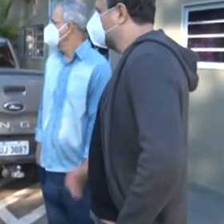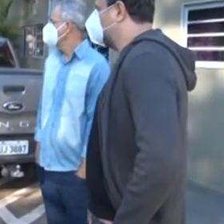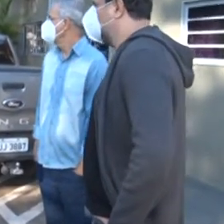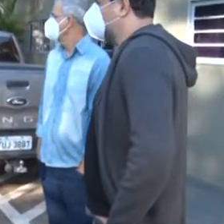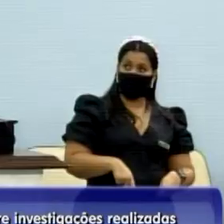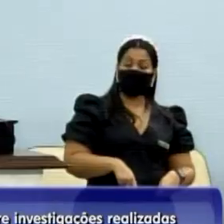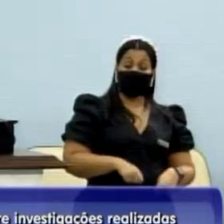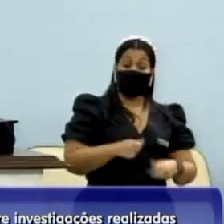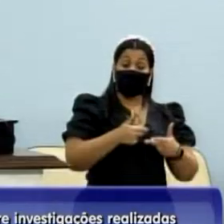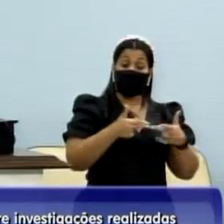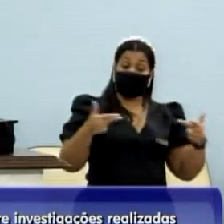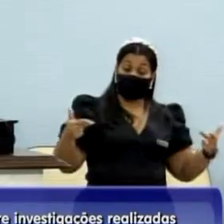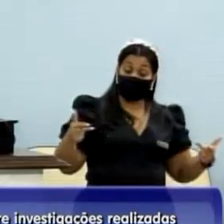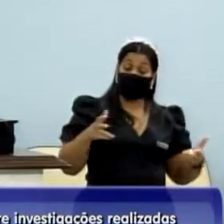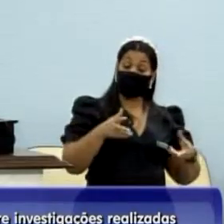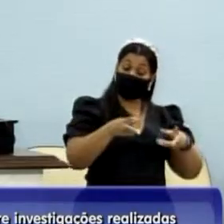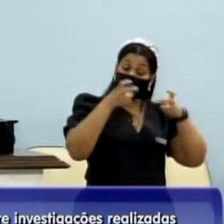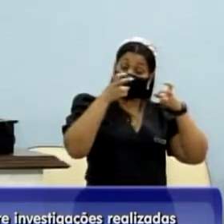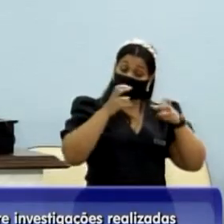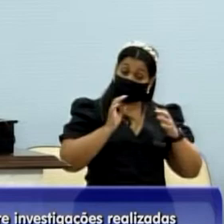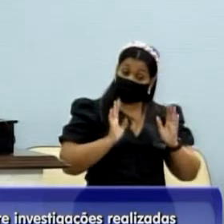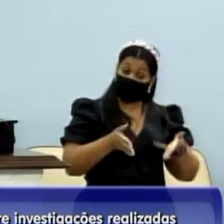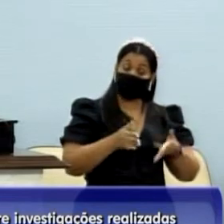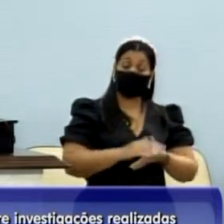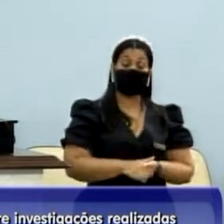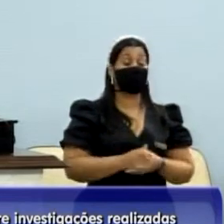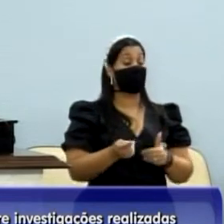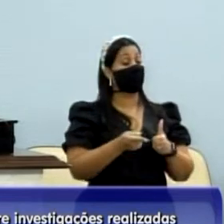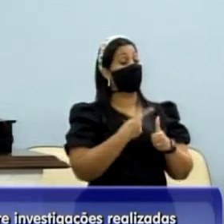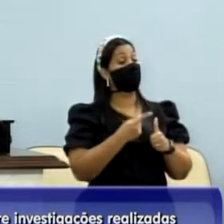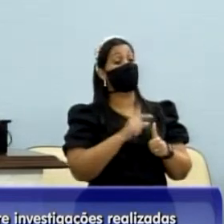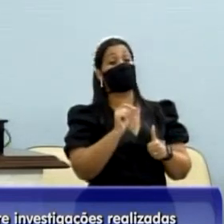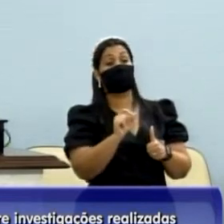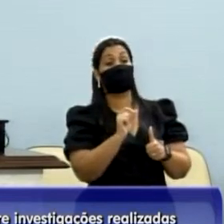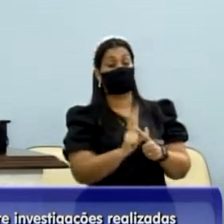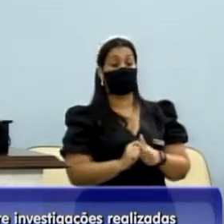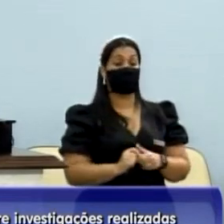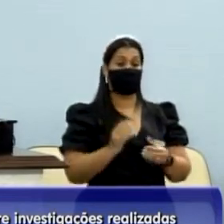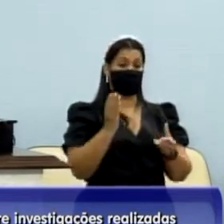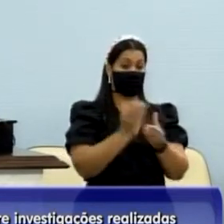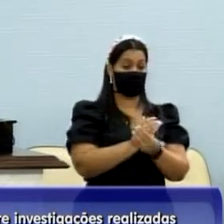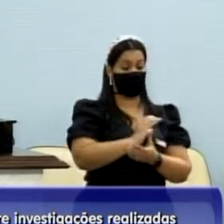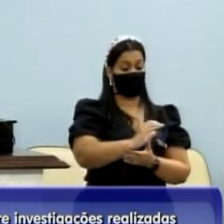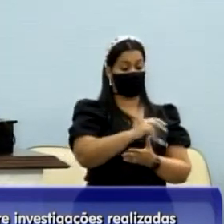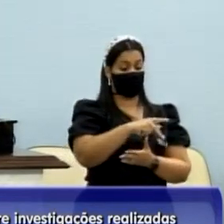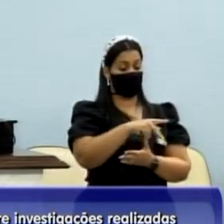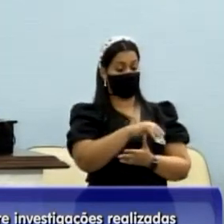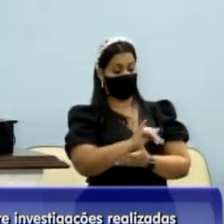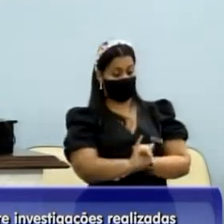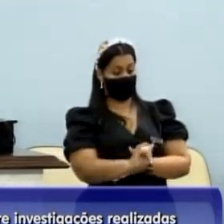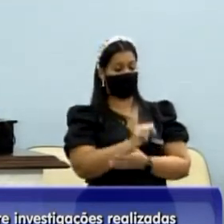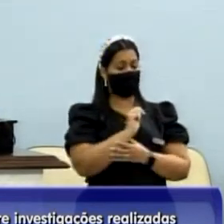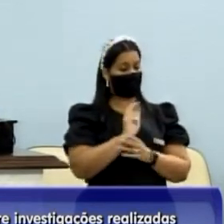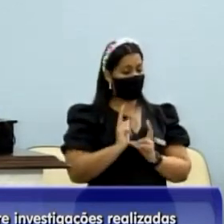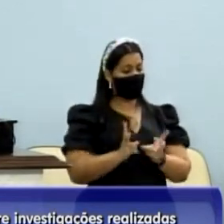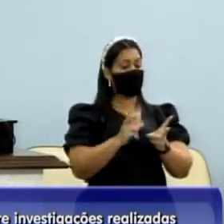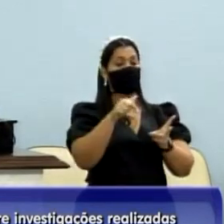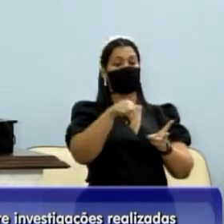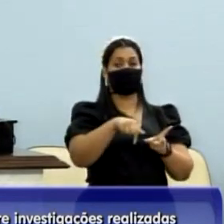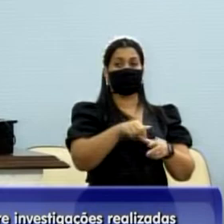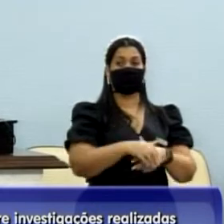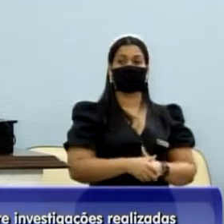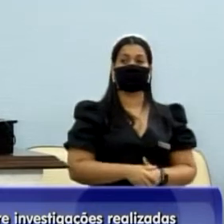relatórios finais, já apresentam resultados práticos. Que essa CPI deveria ser algo permanente nessa